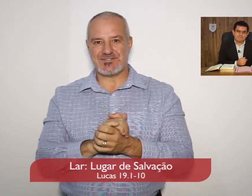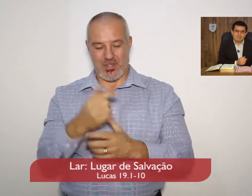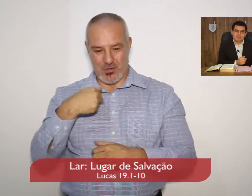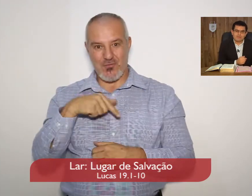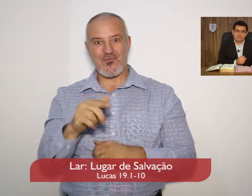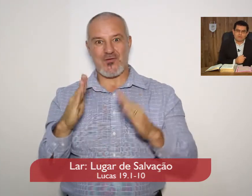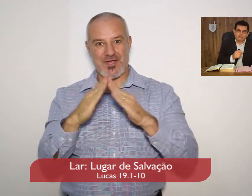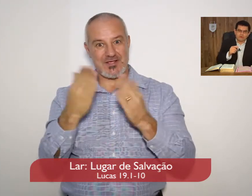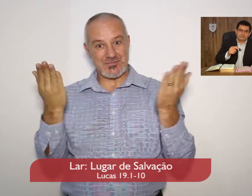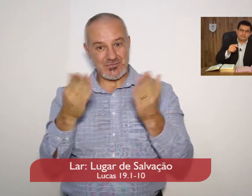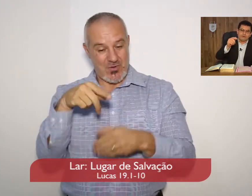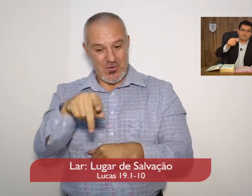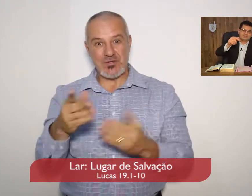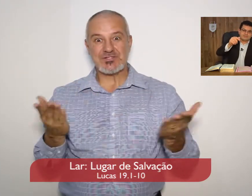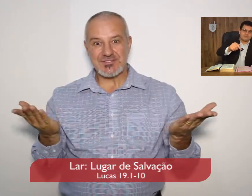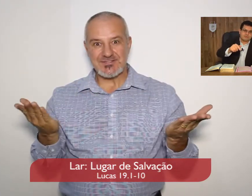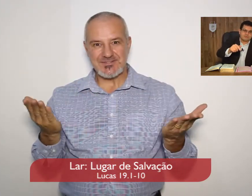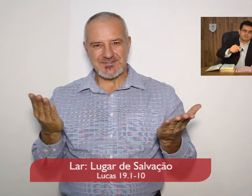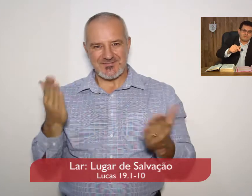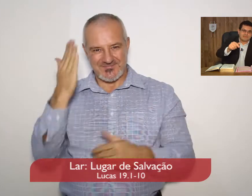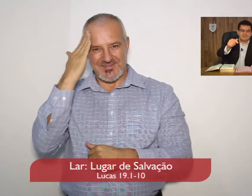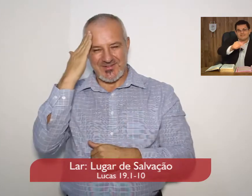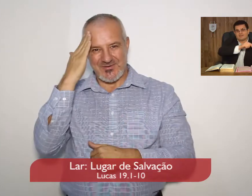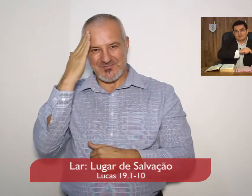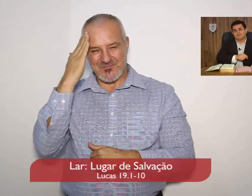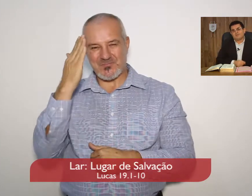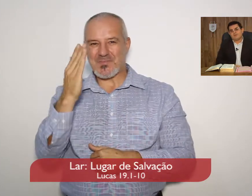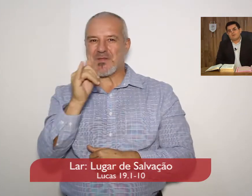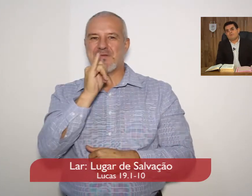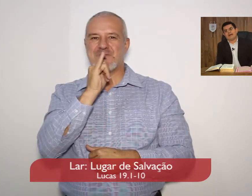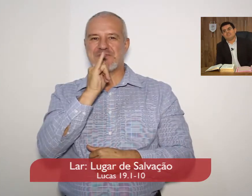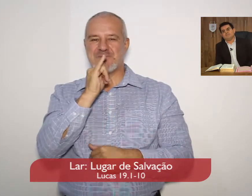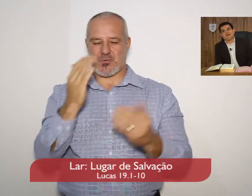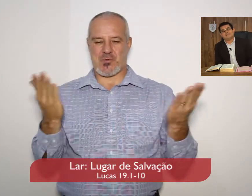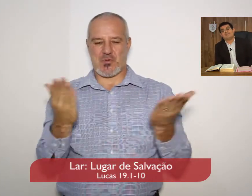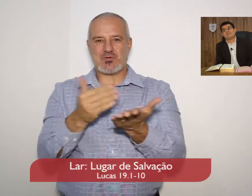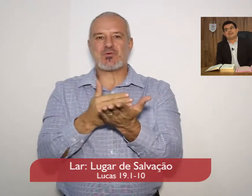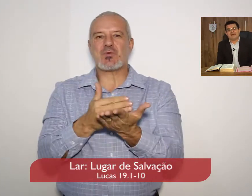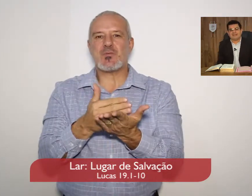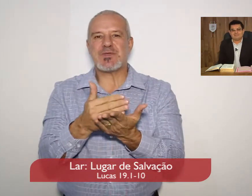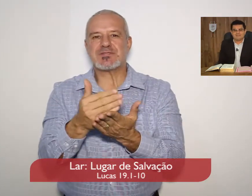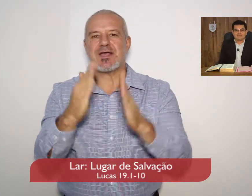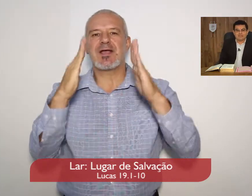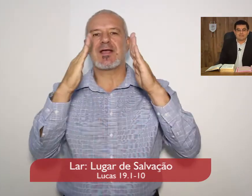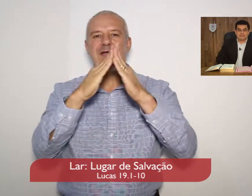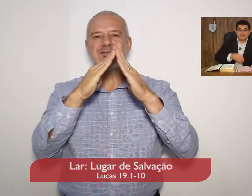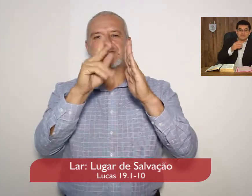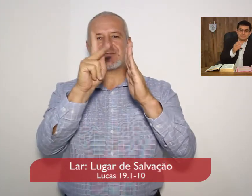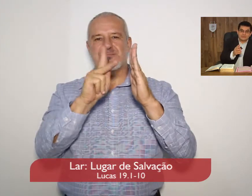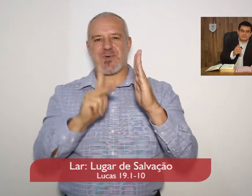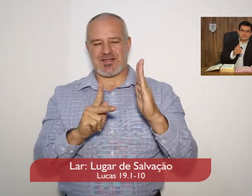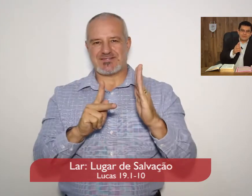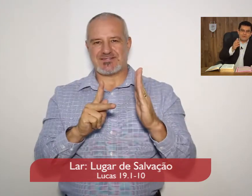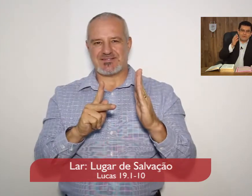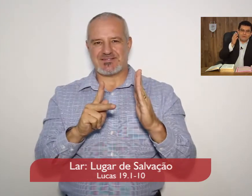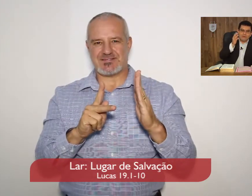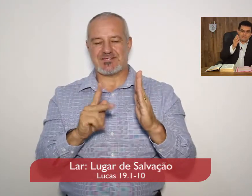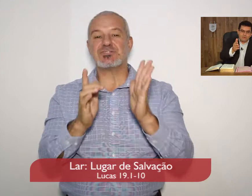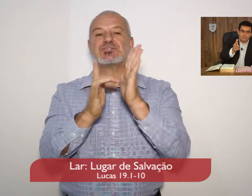casa. Hoje nós estamos iniciando o lar de paz nesta casa.